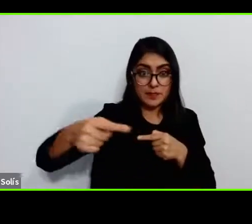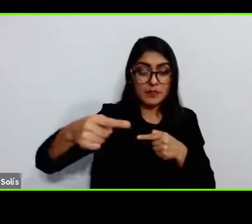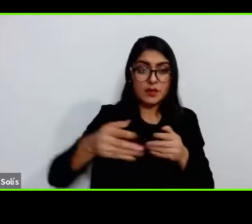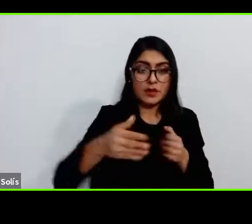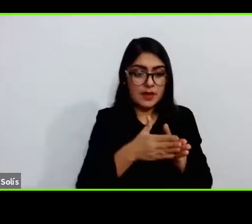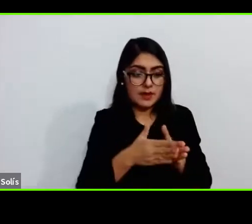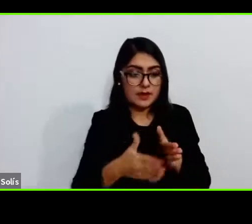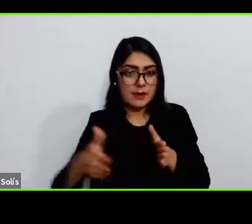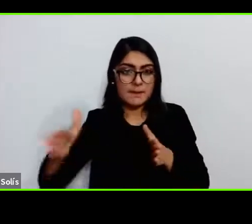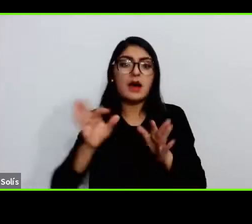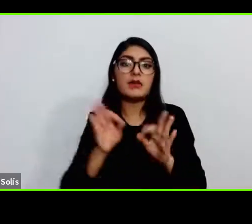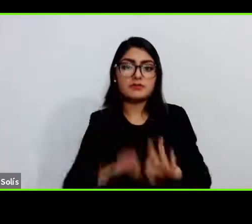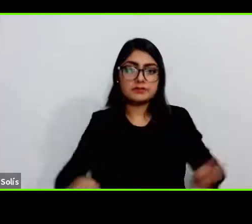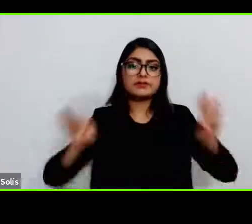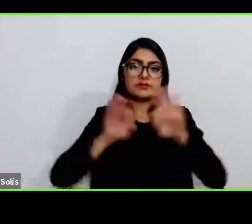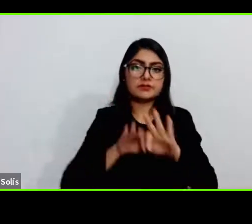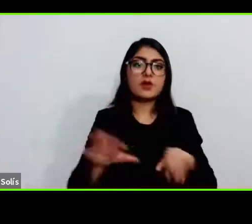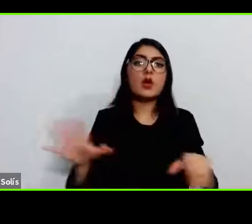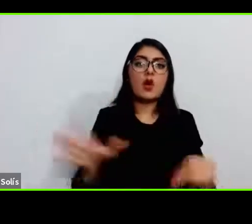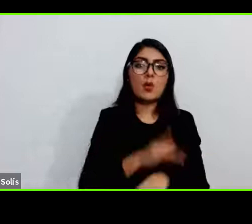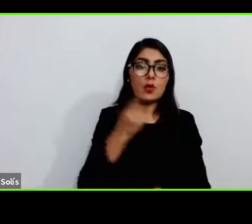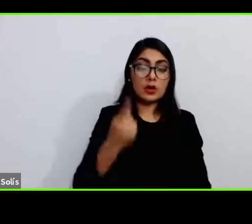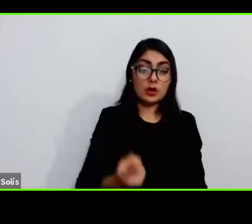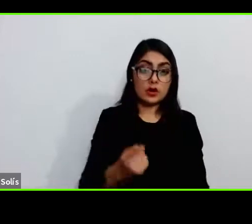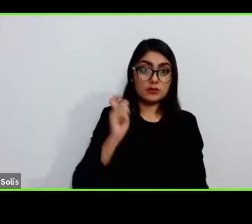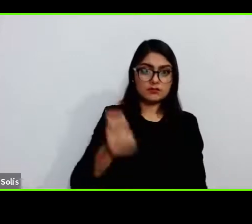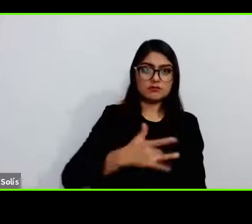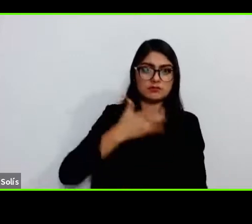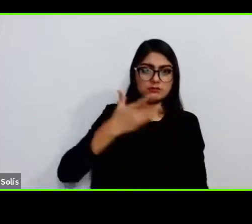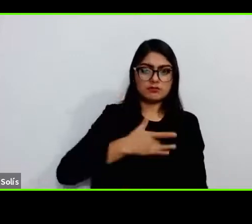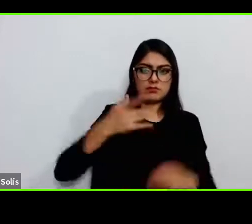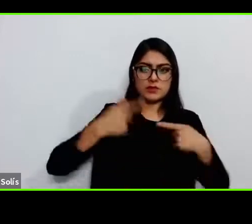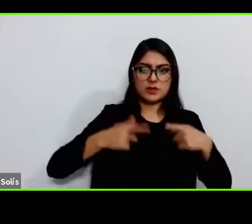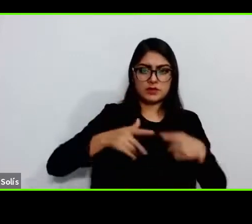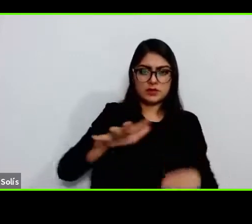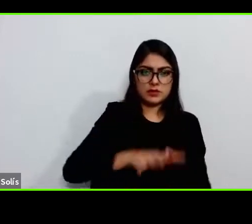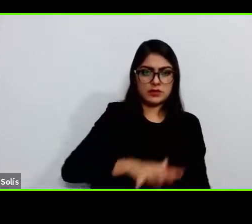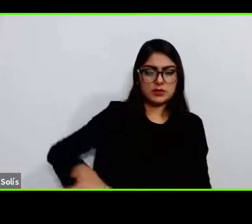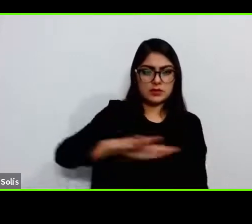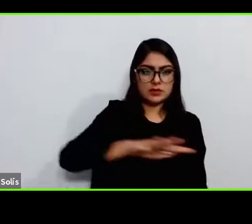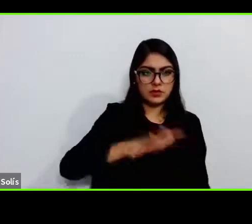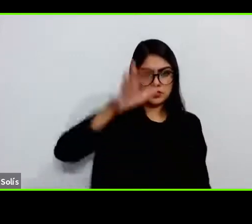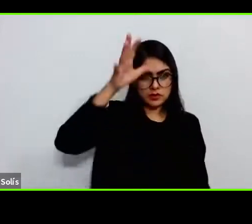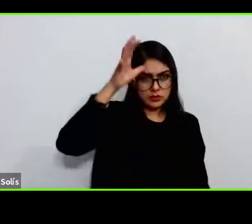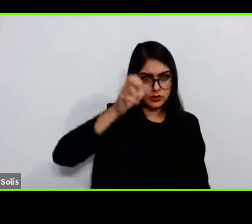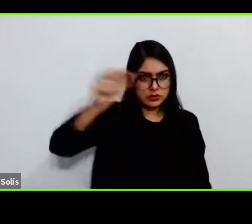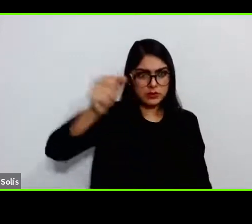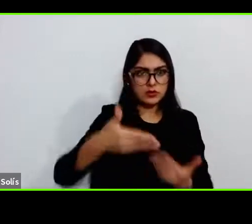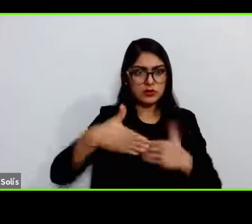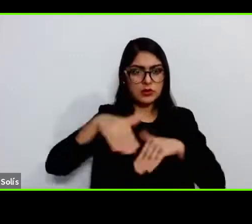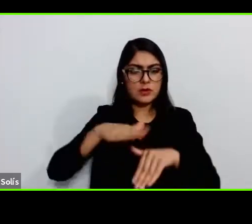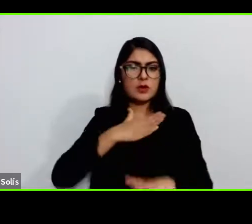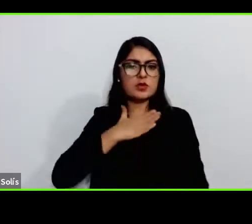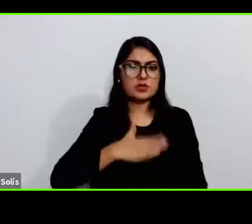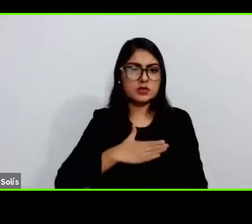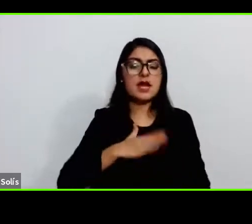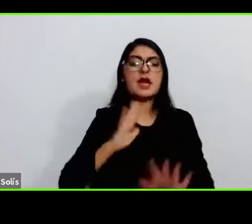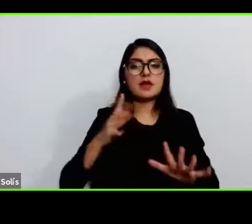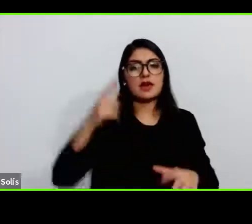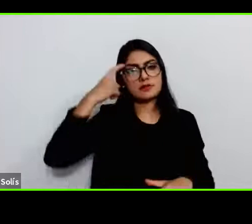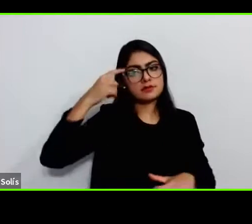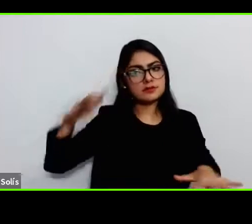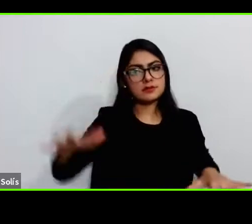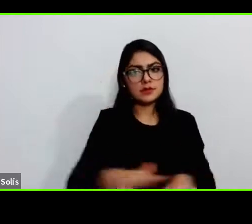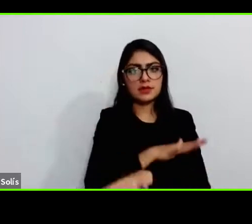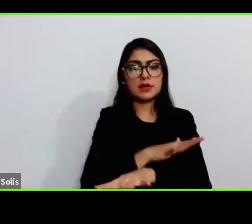que cambia la narrativa, la concepción de la justicia constitucional en México y cambia, como ya decía, la concepción de la Constitución, porque empieza a ser